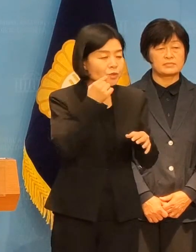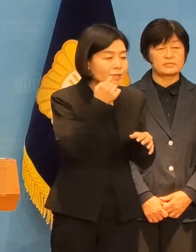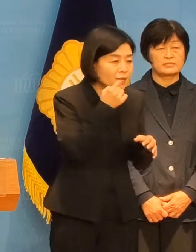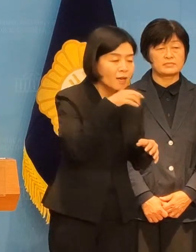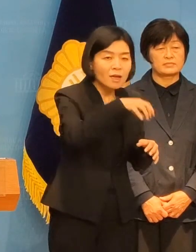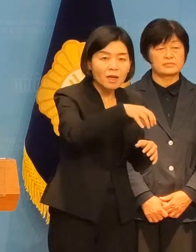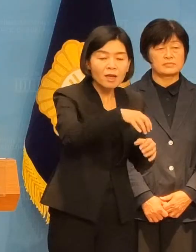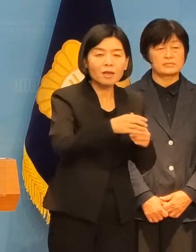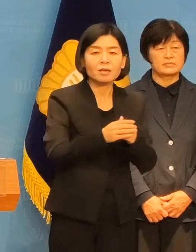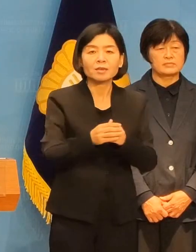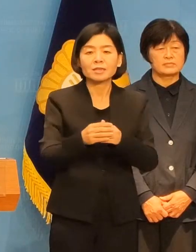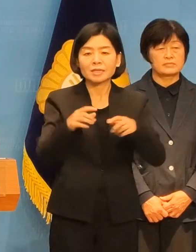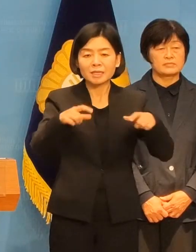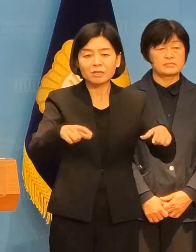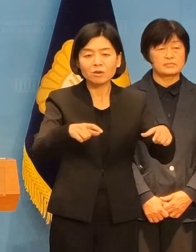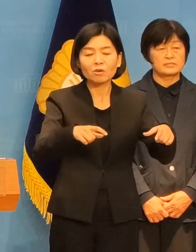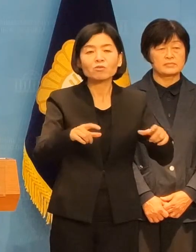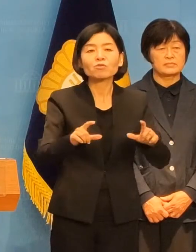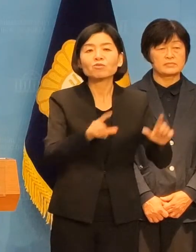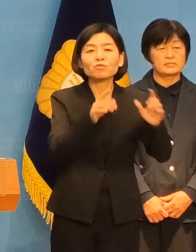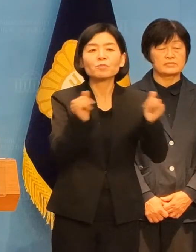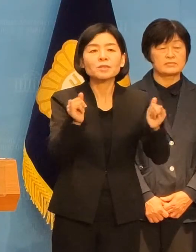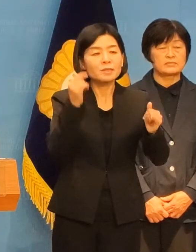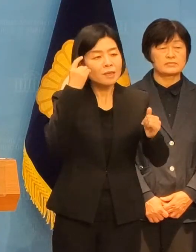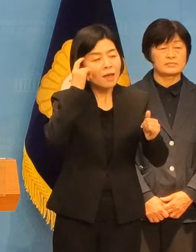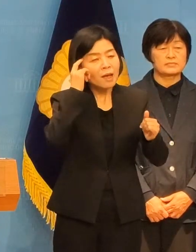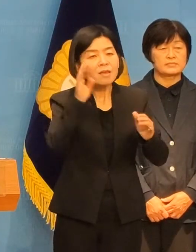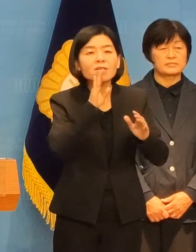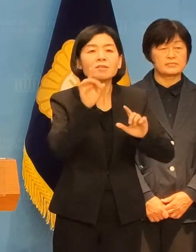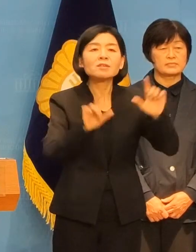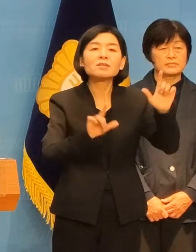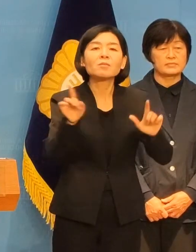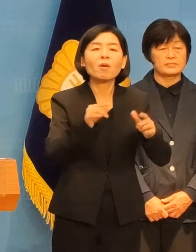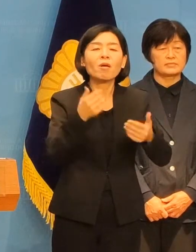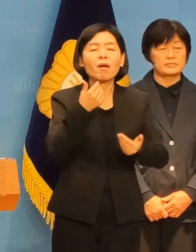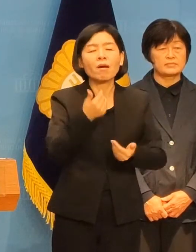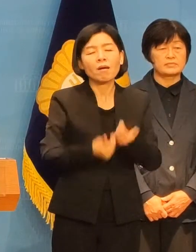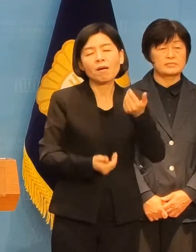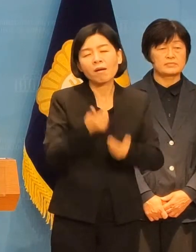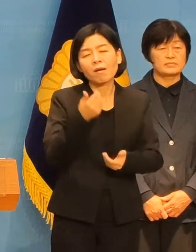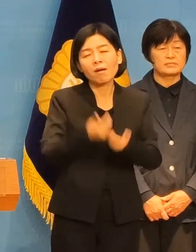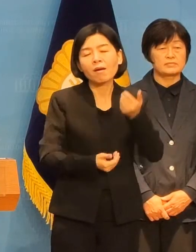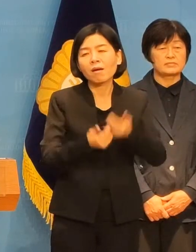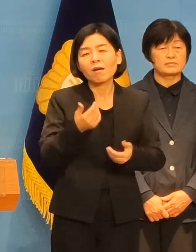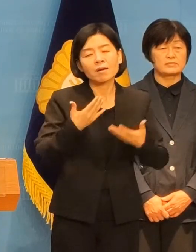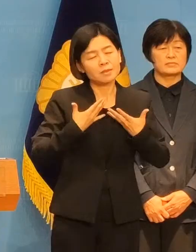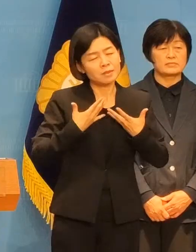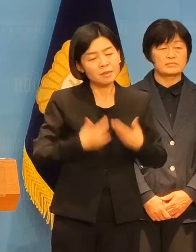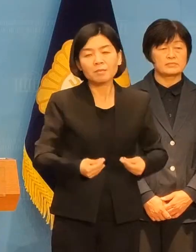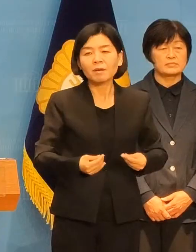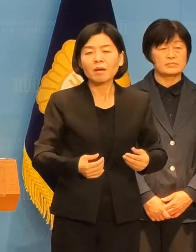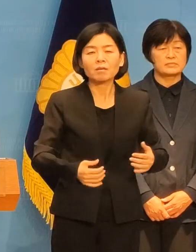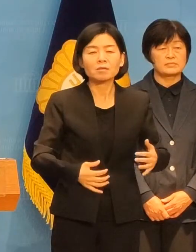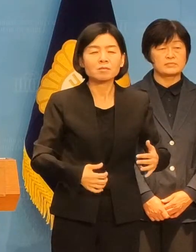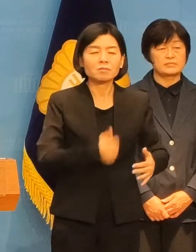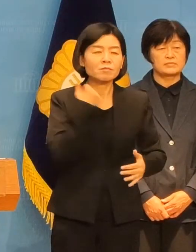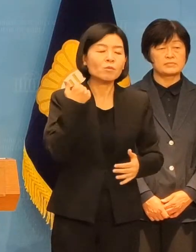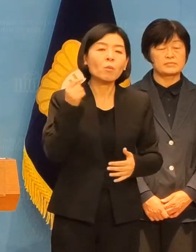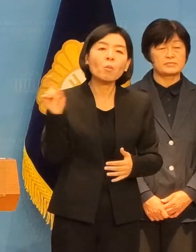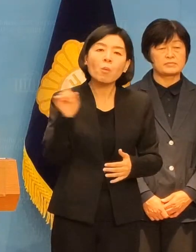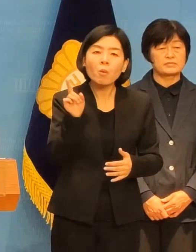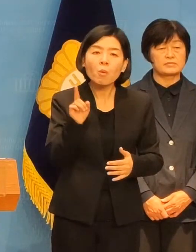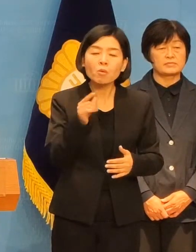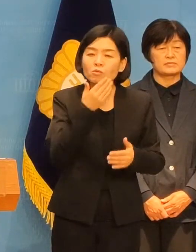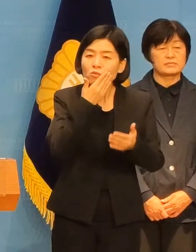여러 지역 주민이 마주하는 현실은 갈등과 실망을 넘어 분노로 들끓고 있습니다. 핵심은